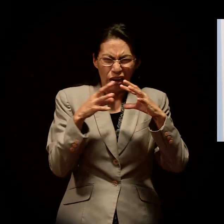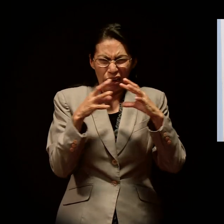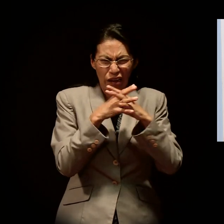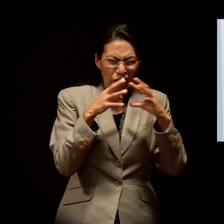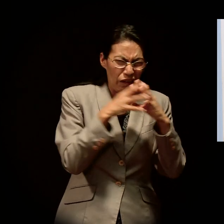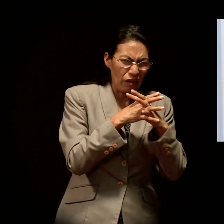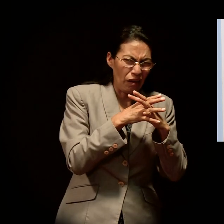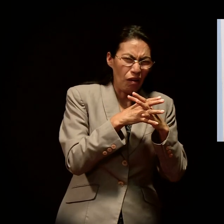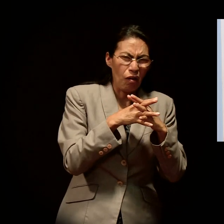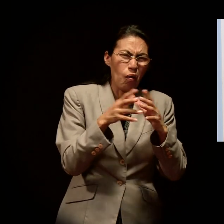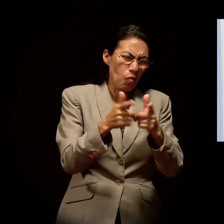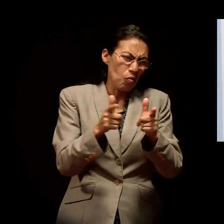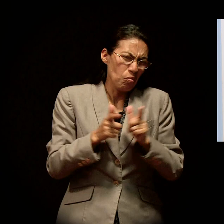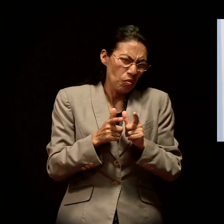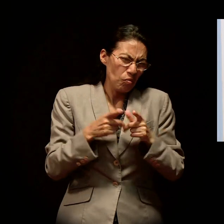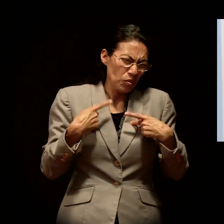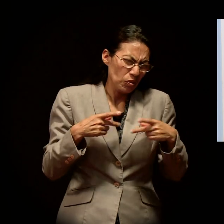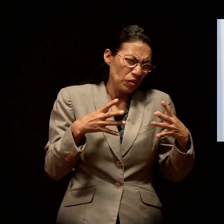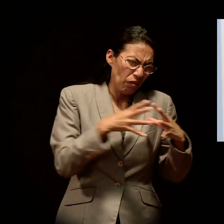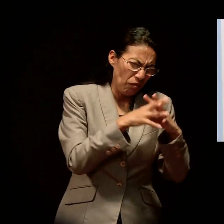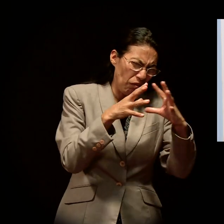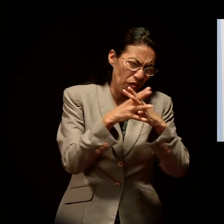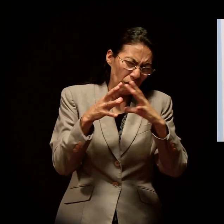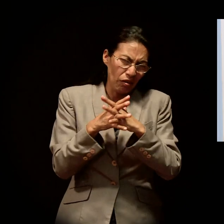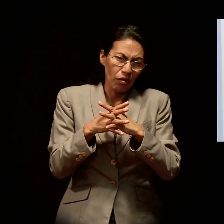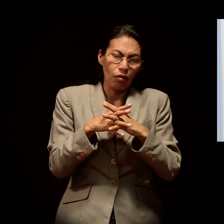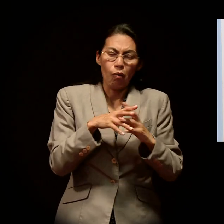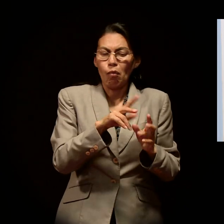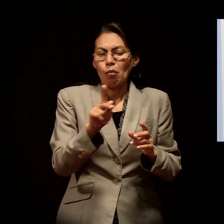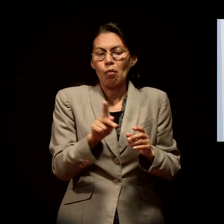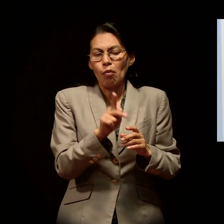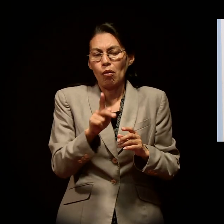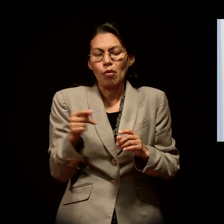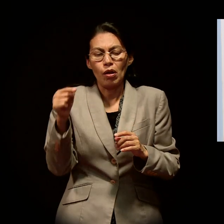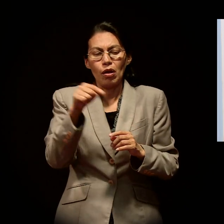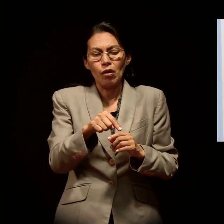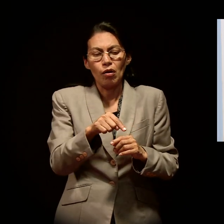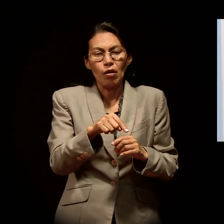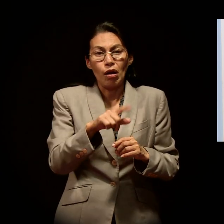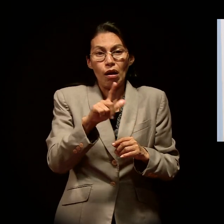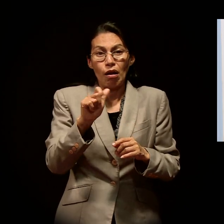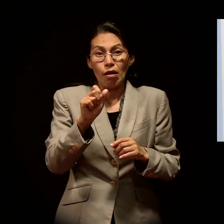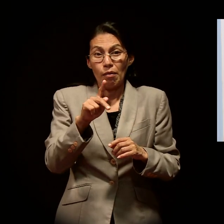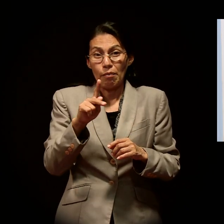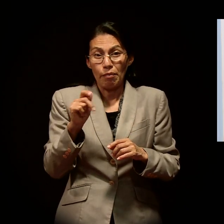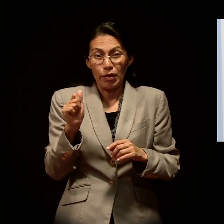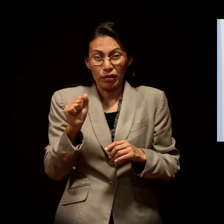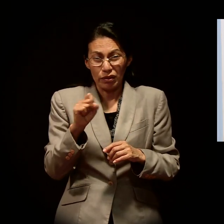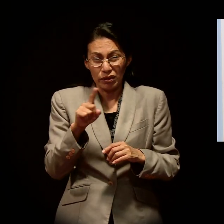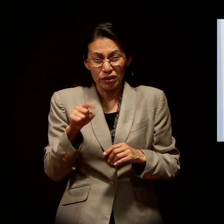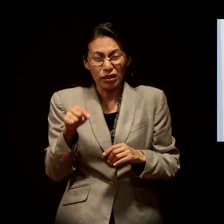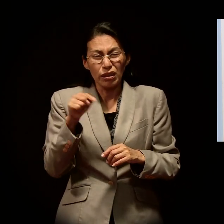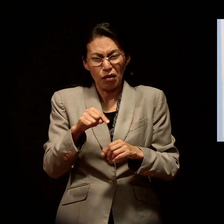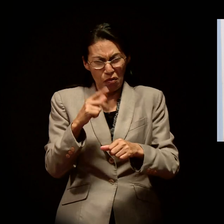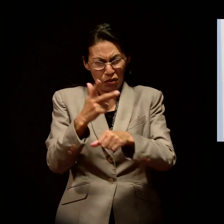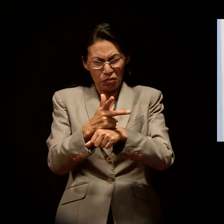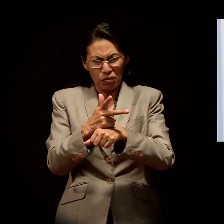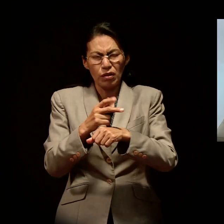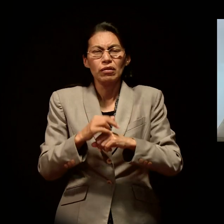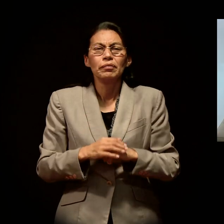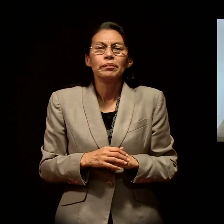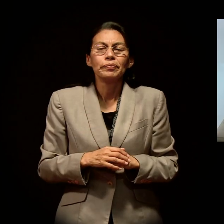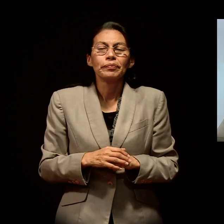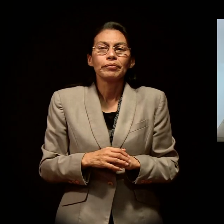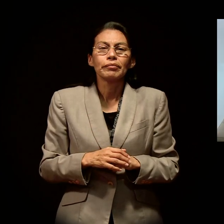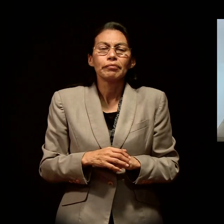guerrilla llegaron un grupo de guerrilleros a un poblado llamado sala Queen alta Verapaz Guatemala